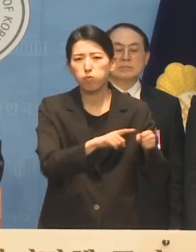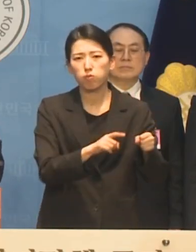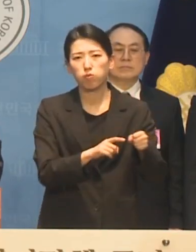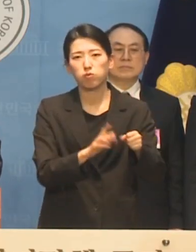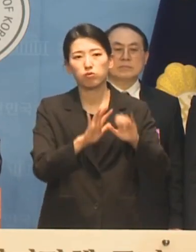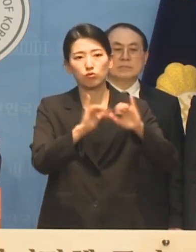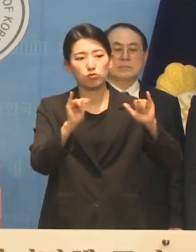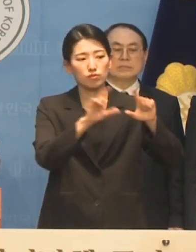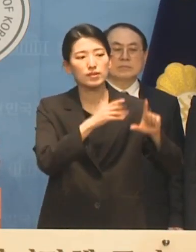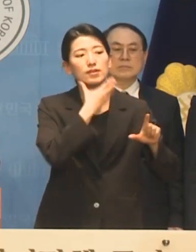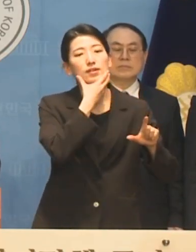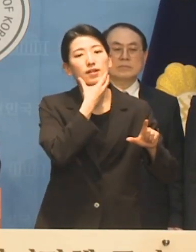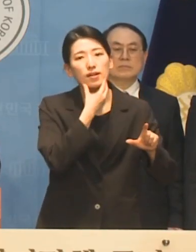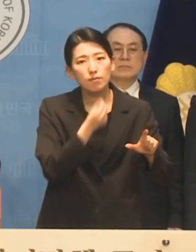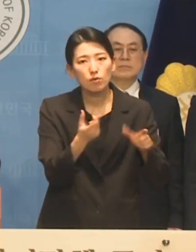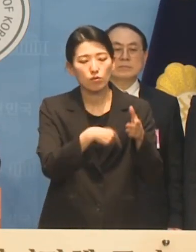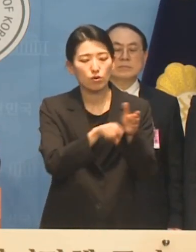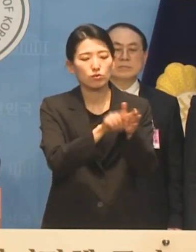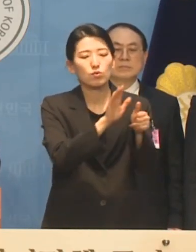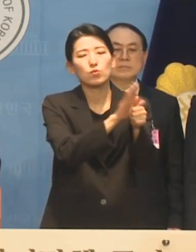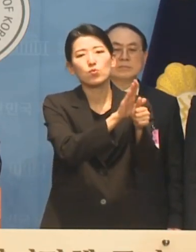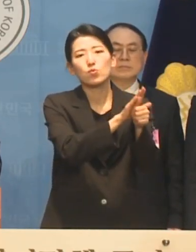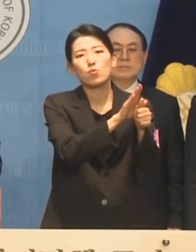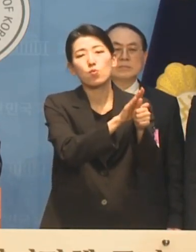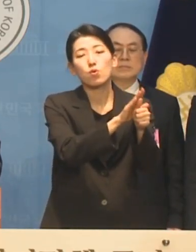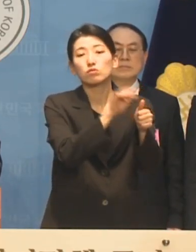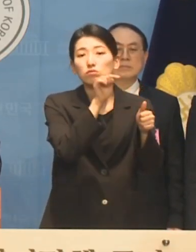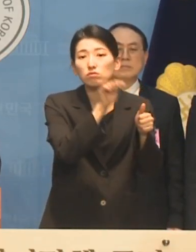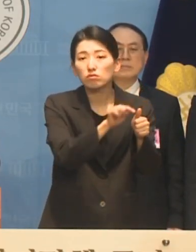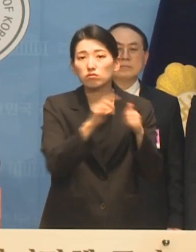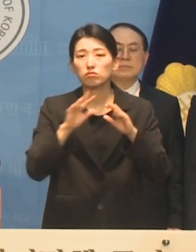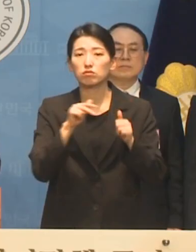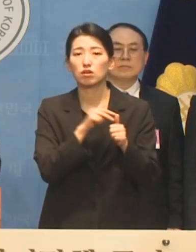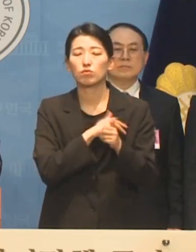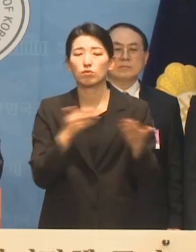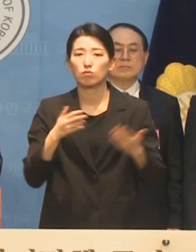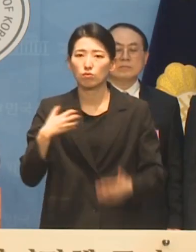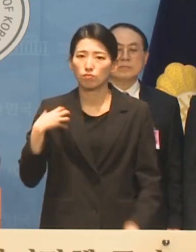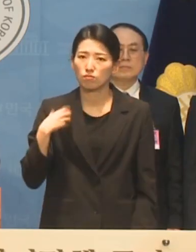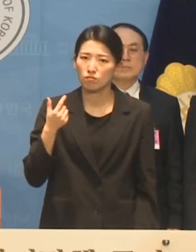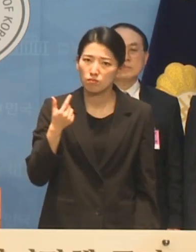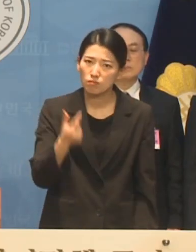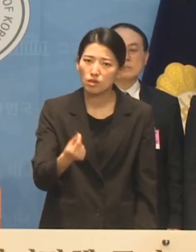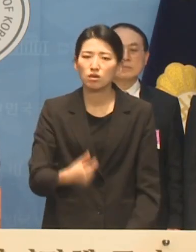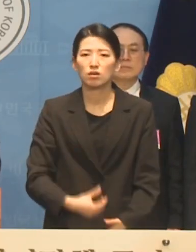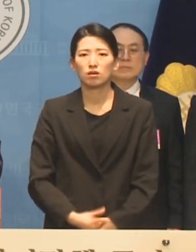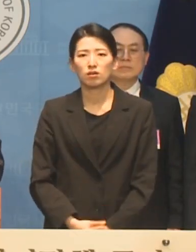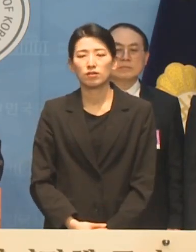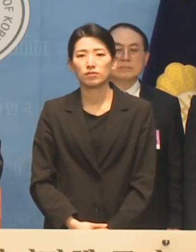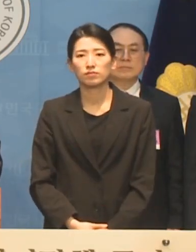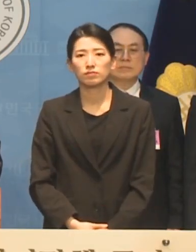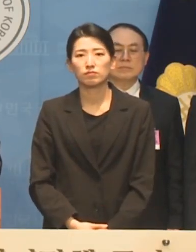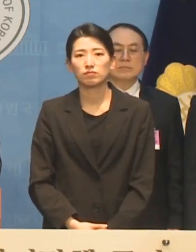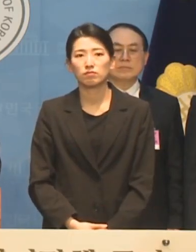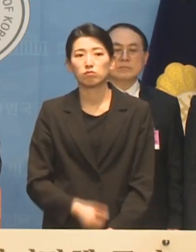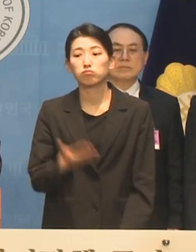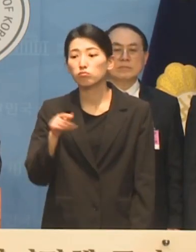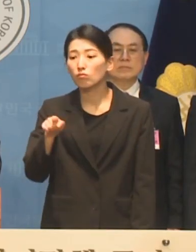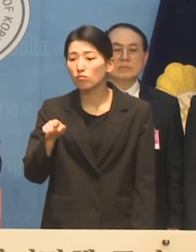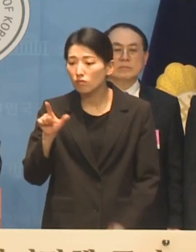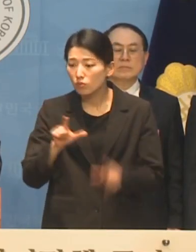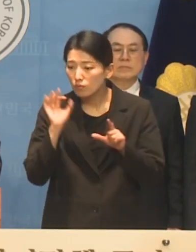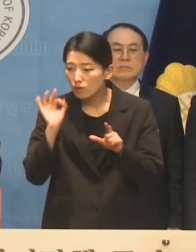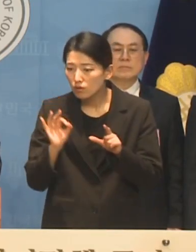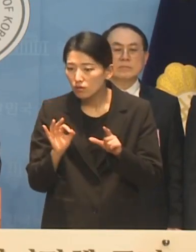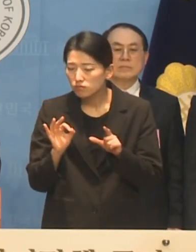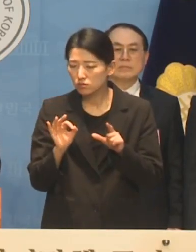수 있도록 도와주고 노력하는 것이 국회의원의 본분이라 말할 수 있지 않겠습니까? 그런데 국민은 어디 가고